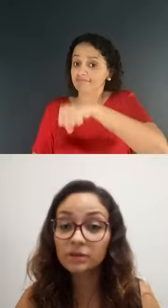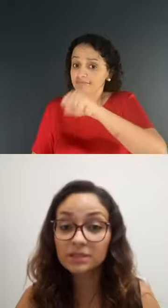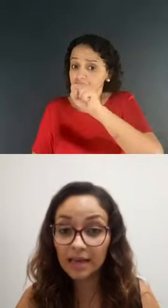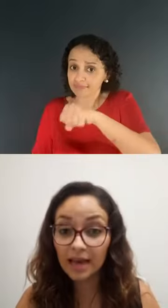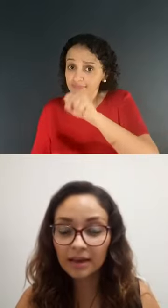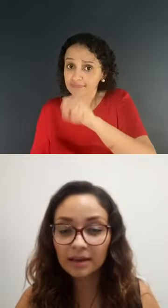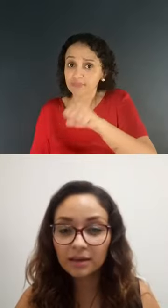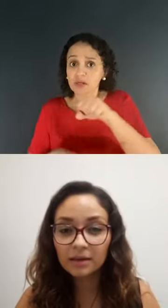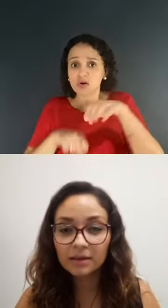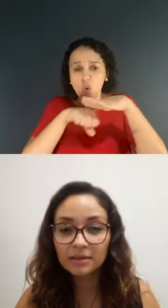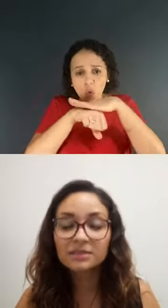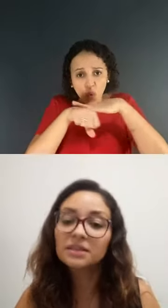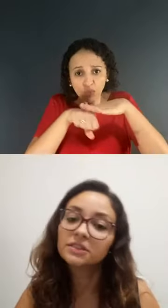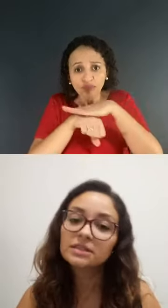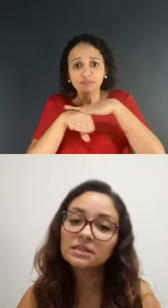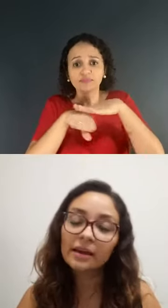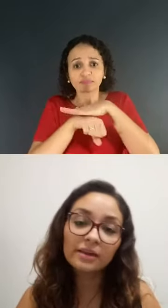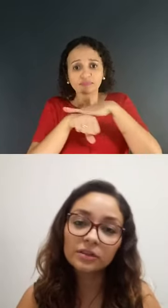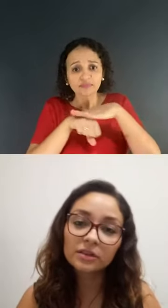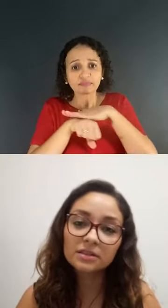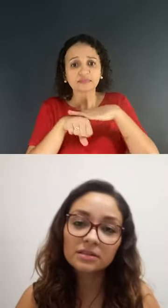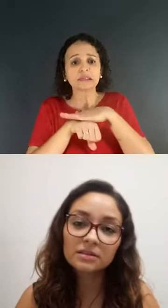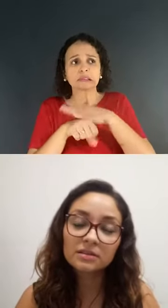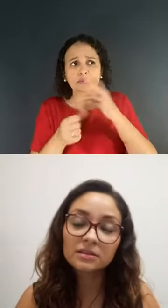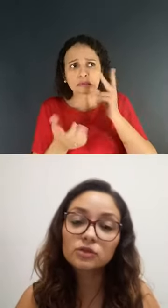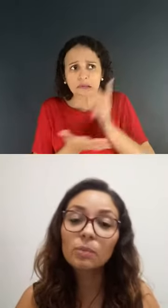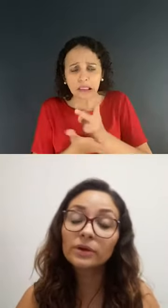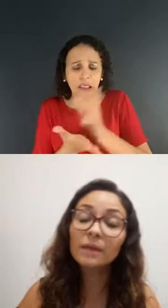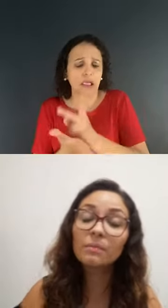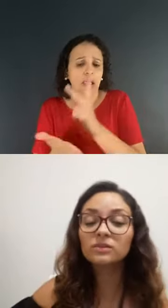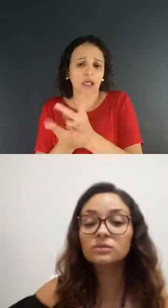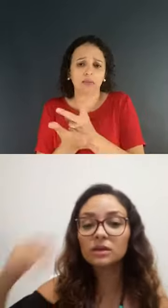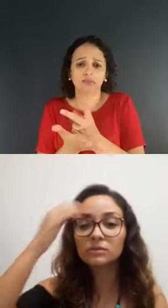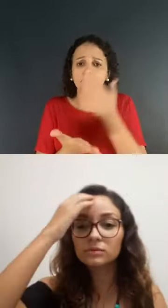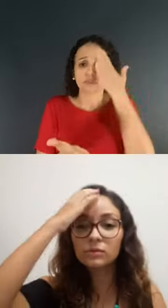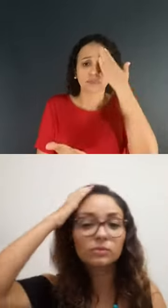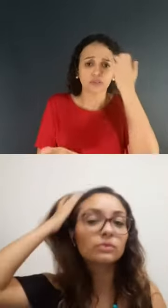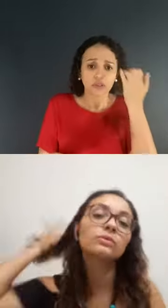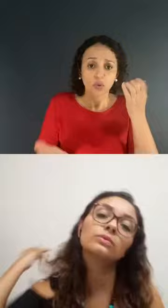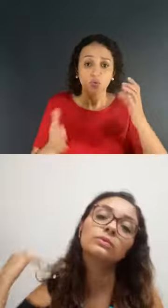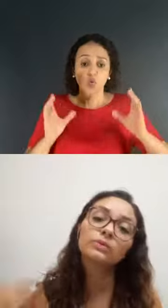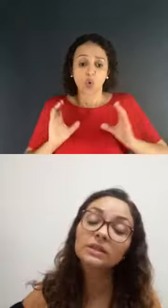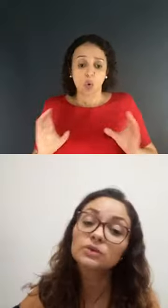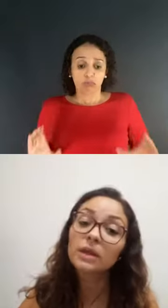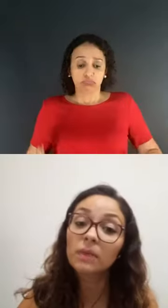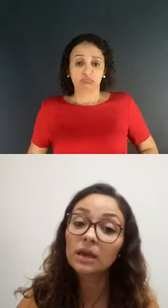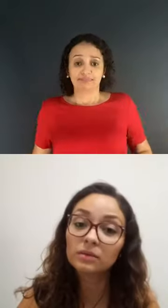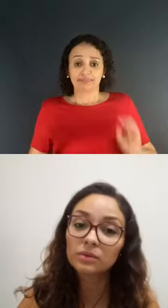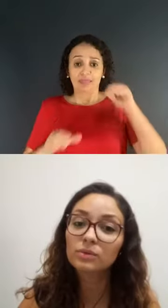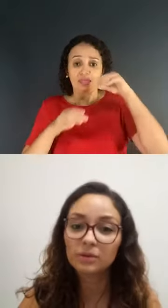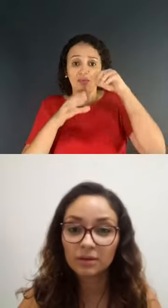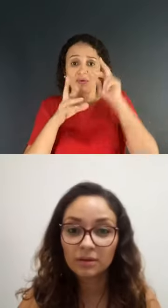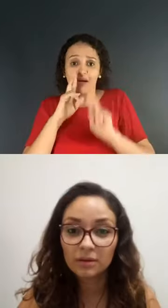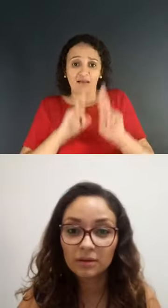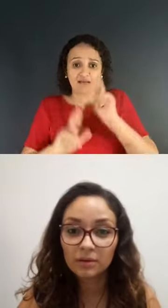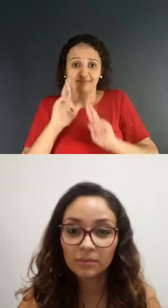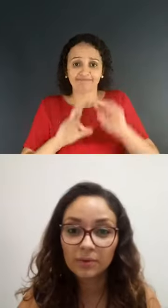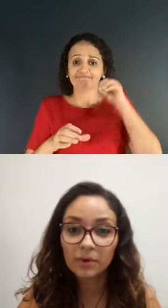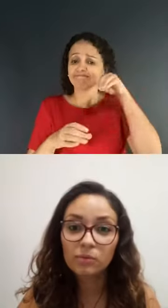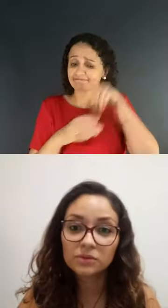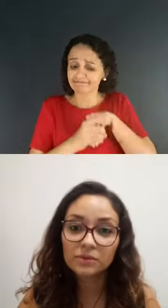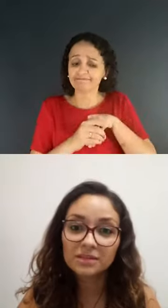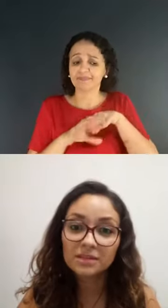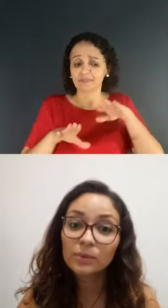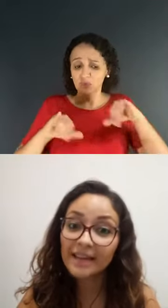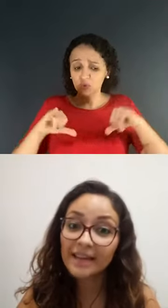você conversar, que esteja ciente desses comportamentos dentro do relacionamento,